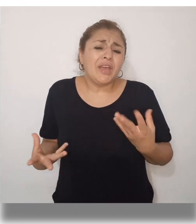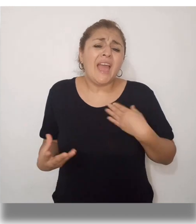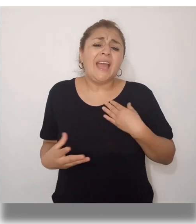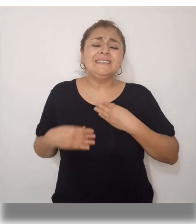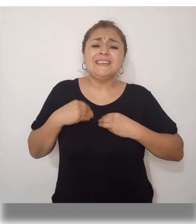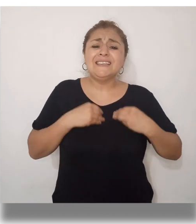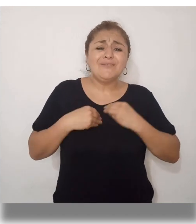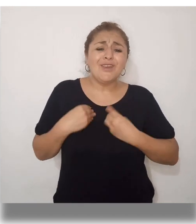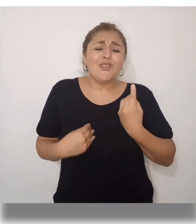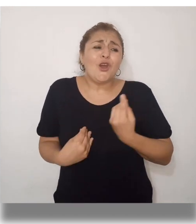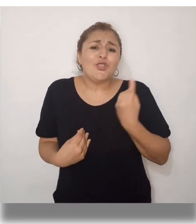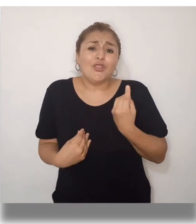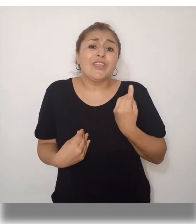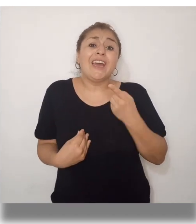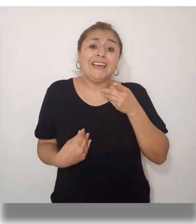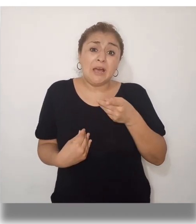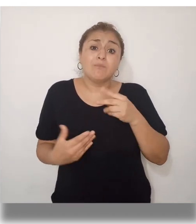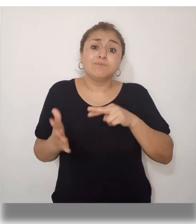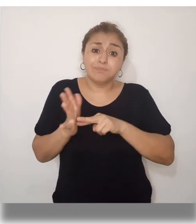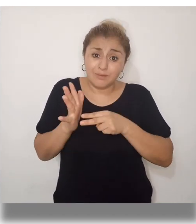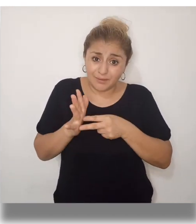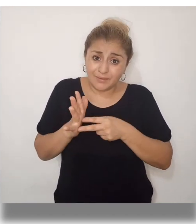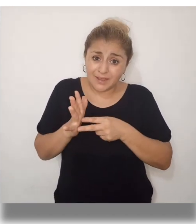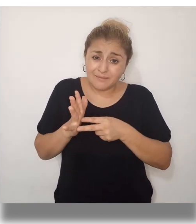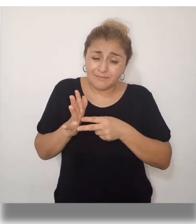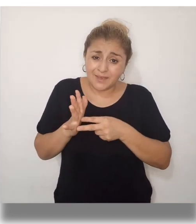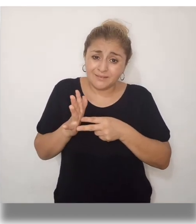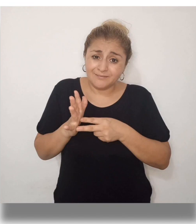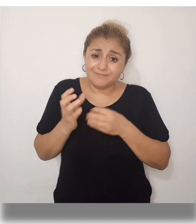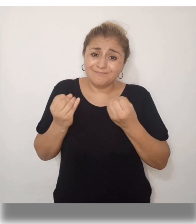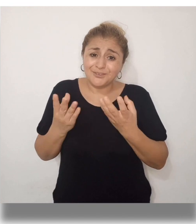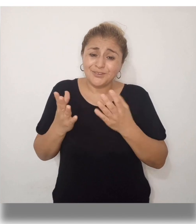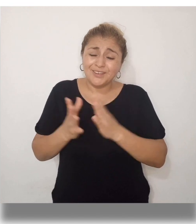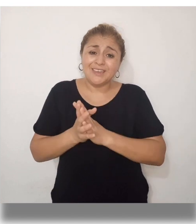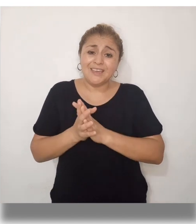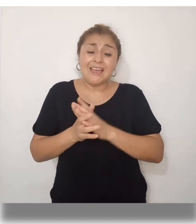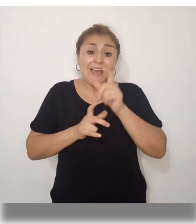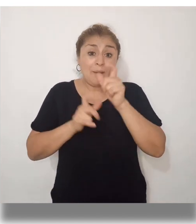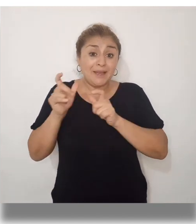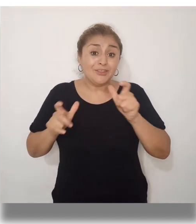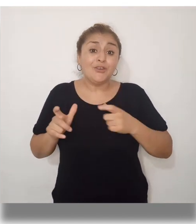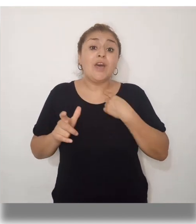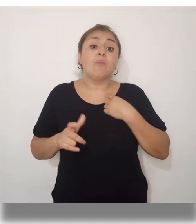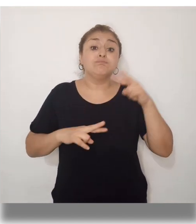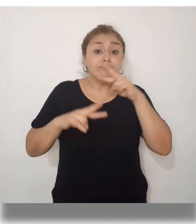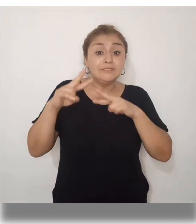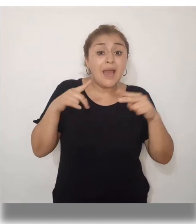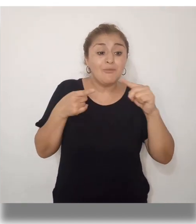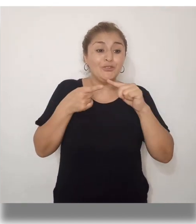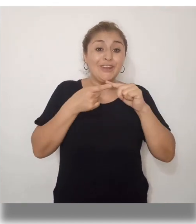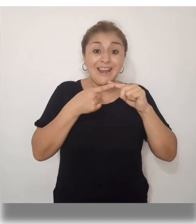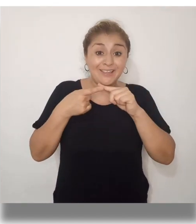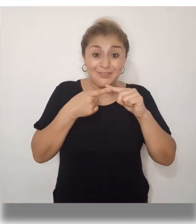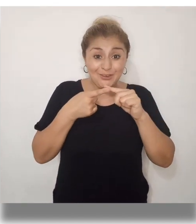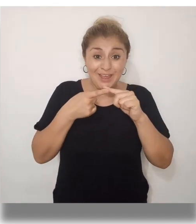establecer relaciones duraderas y significativas durante el curso de nuestra vida porque los seres